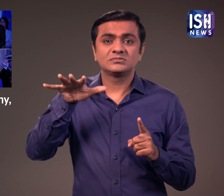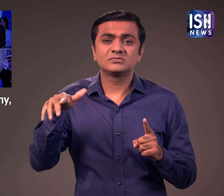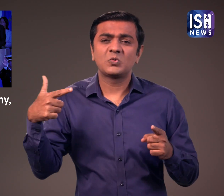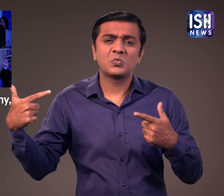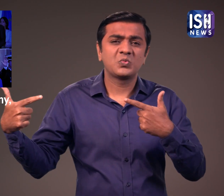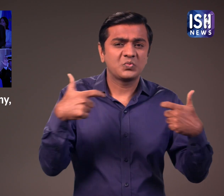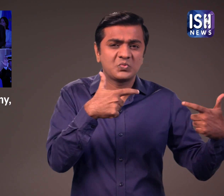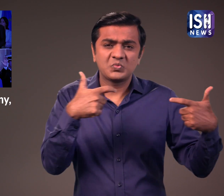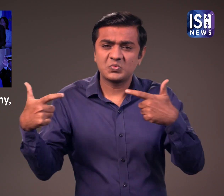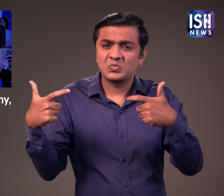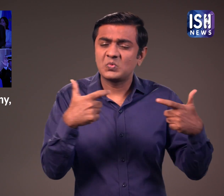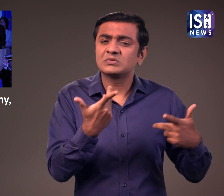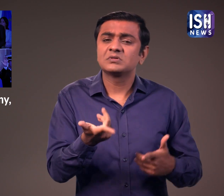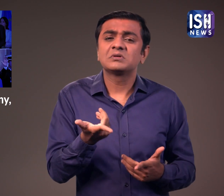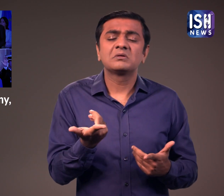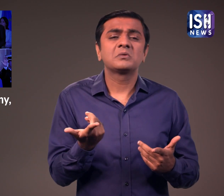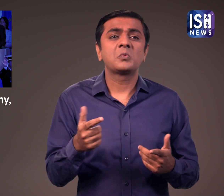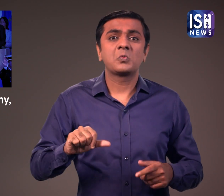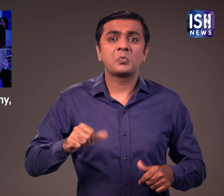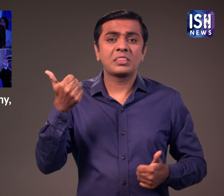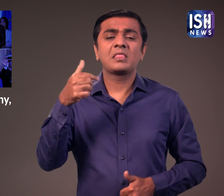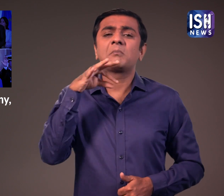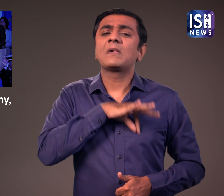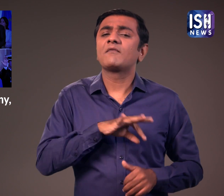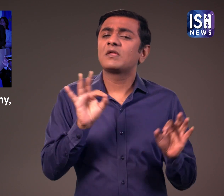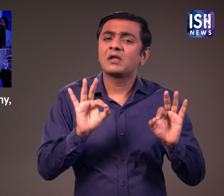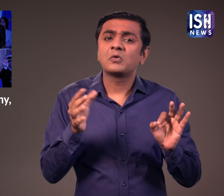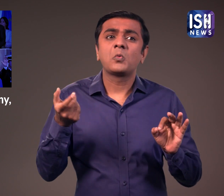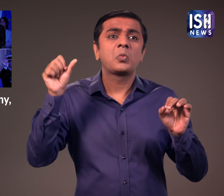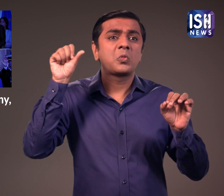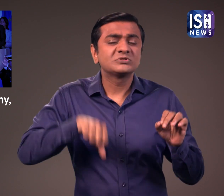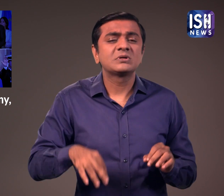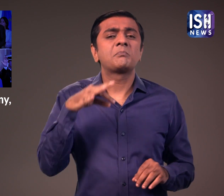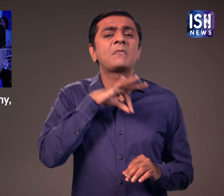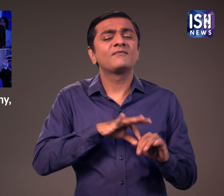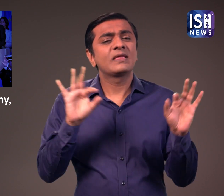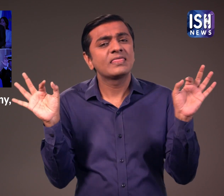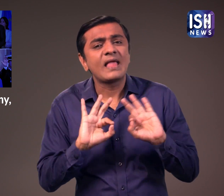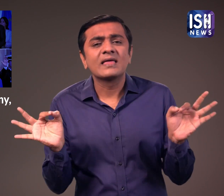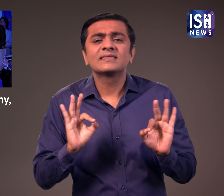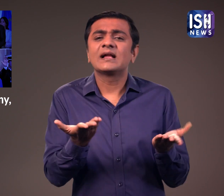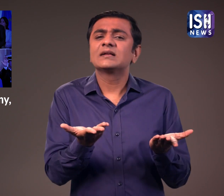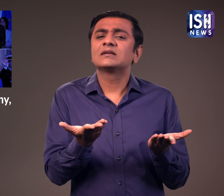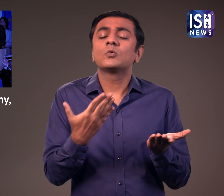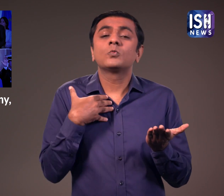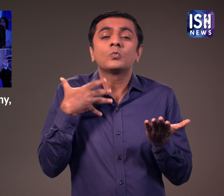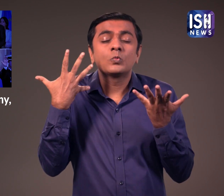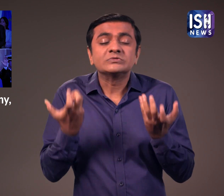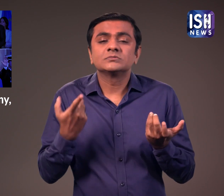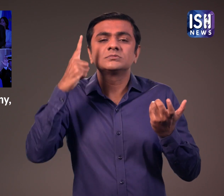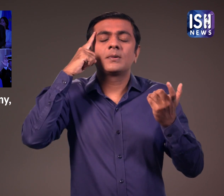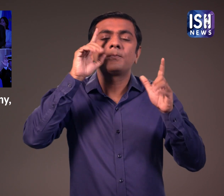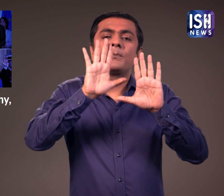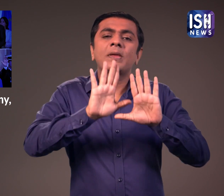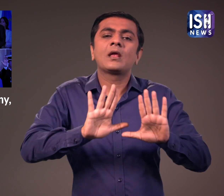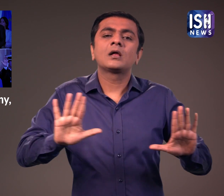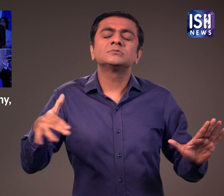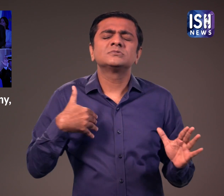जीतने या हारने का कोई फाइदा नहीं है मैं शान्ती के पक्ष में हूँ